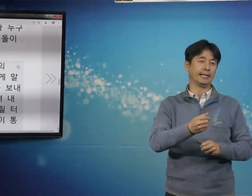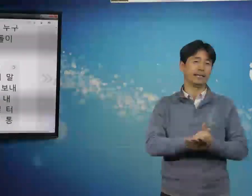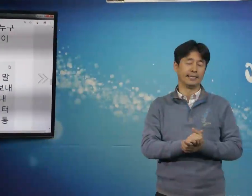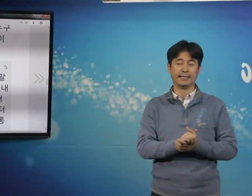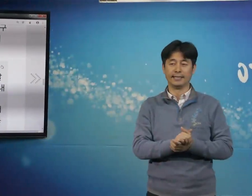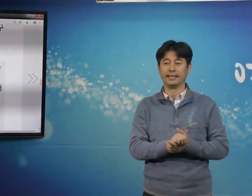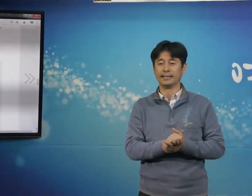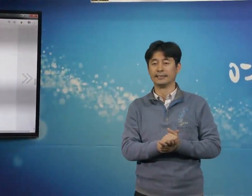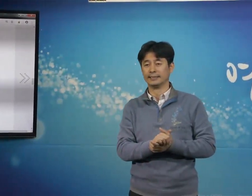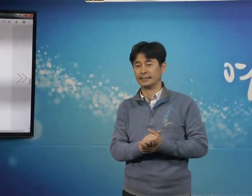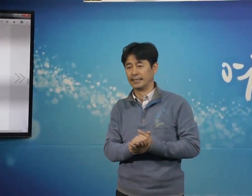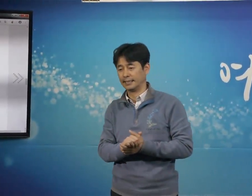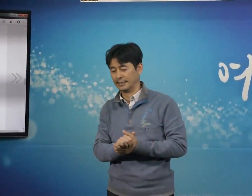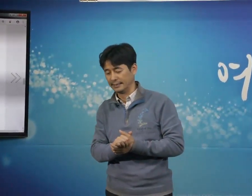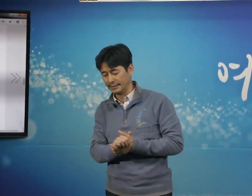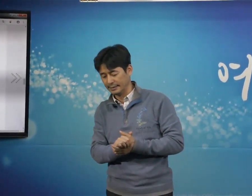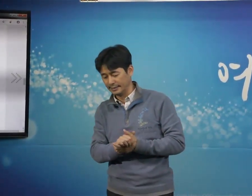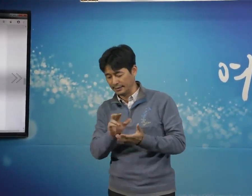제목은 새 일을 행하자.